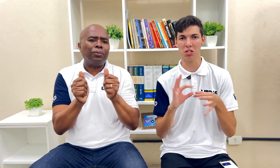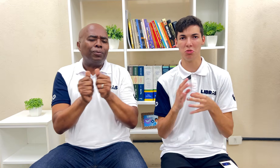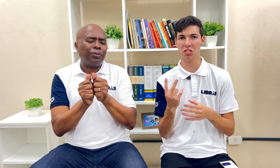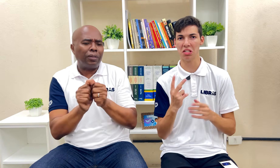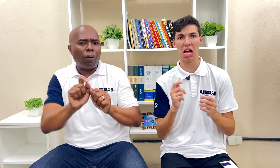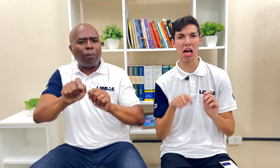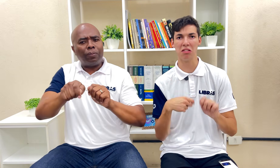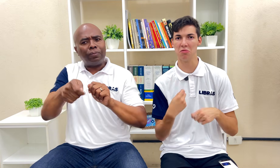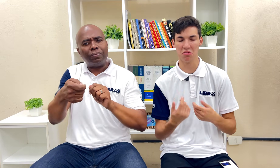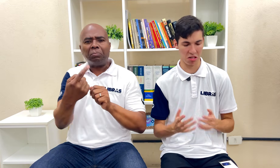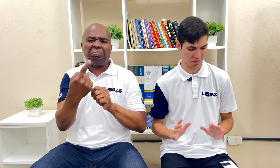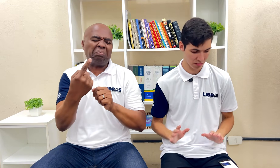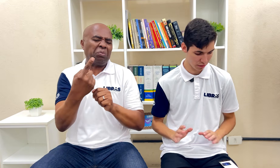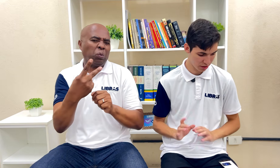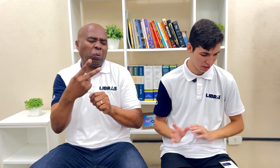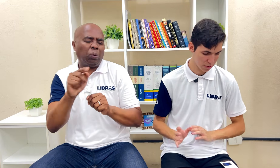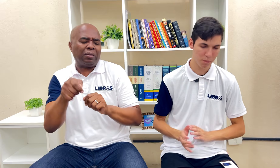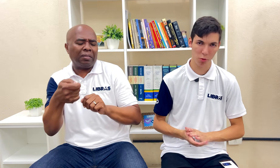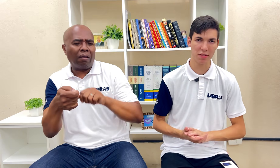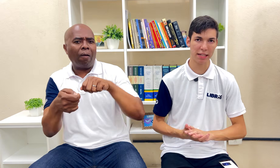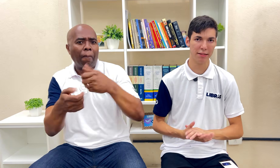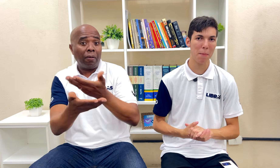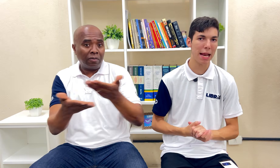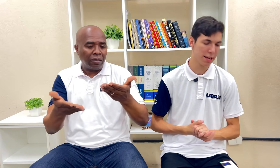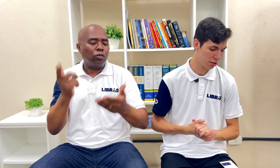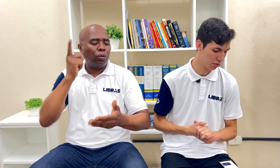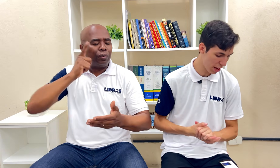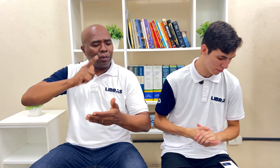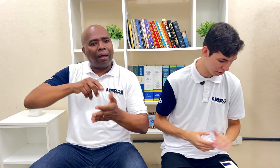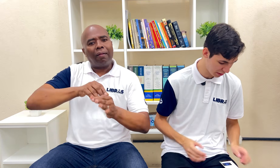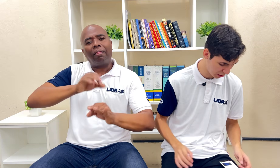2 sinais, não sei. Vocês conseguem trabalhar isso, tá? Importante.